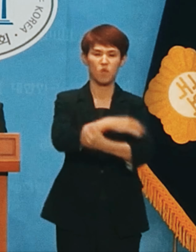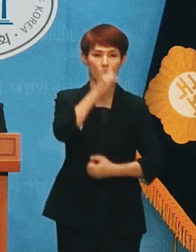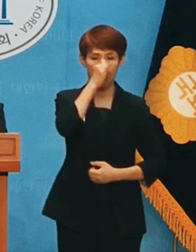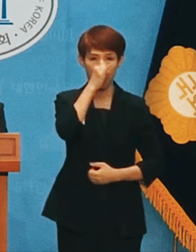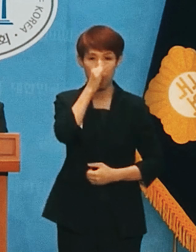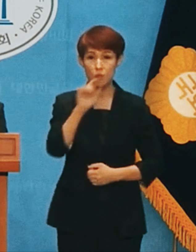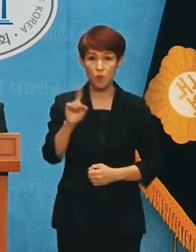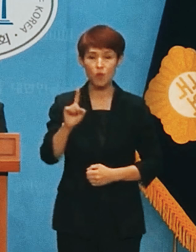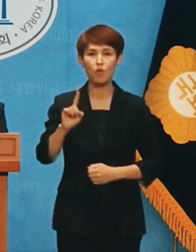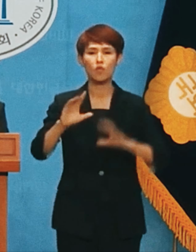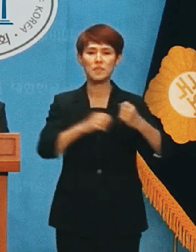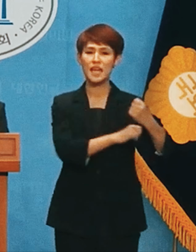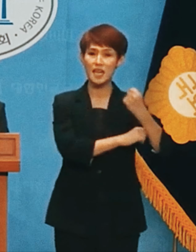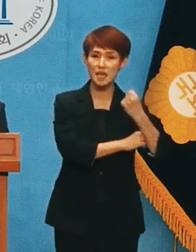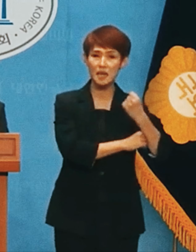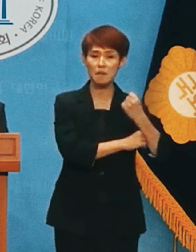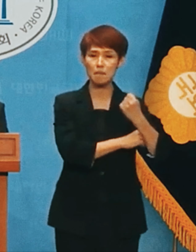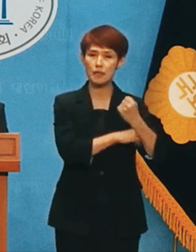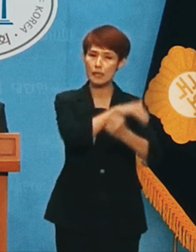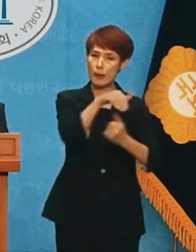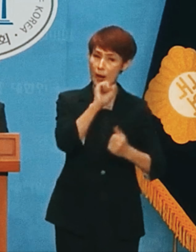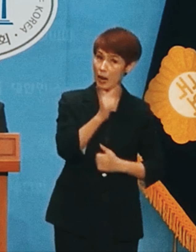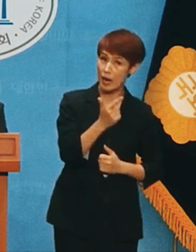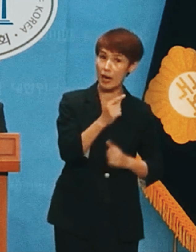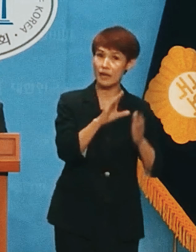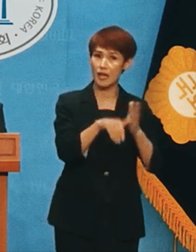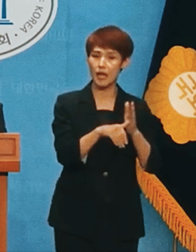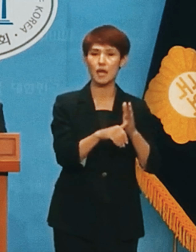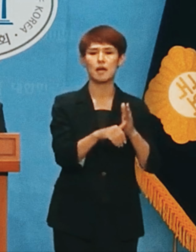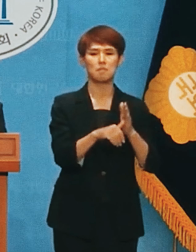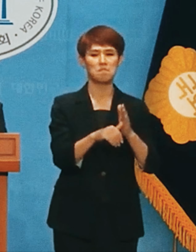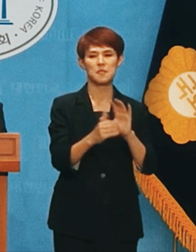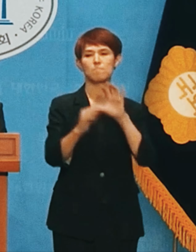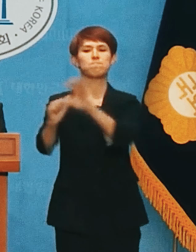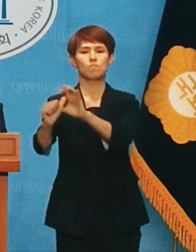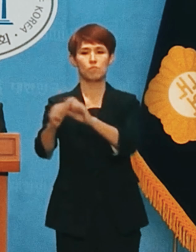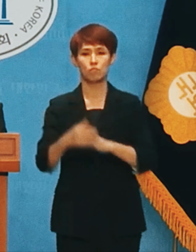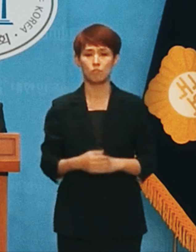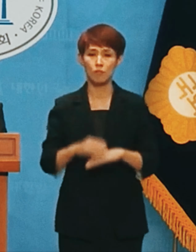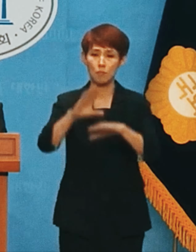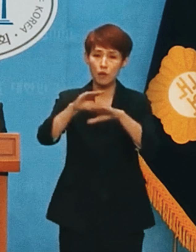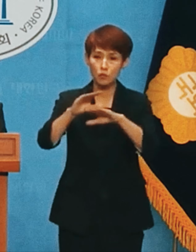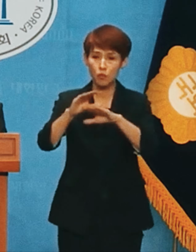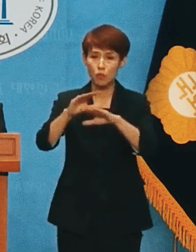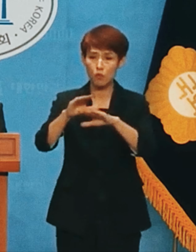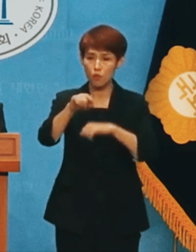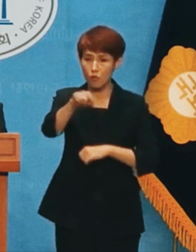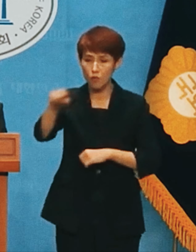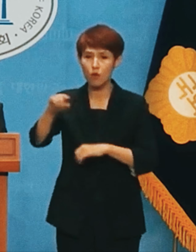있습니다 국민의 힘에 불리한 보도에만 제재를 날립니다 방송사들의